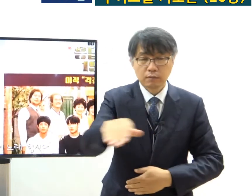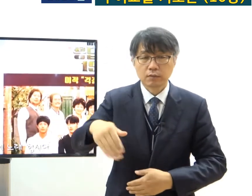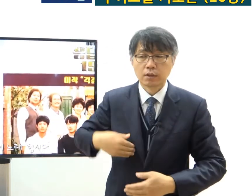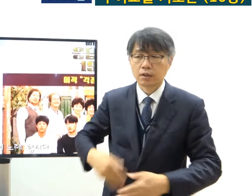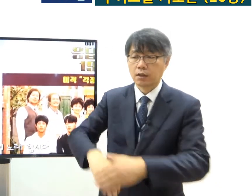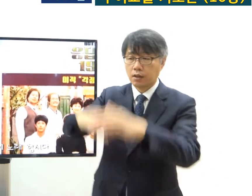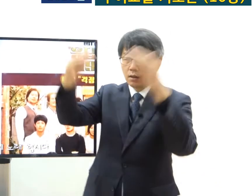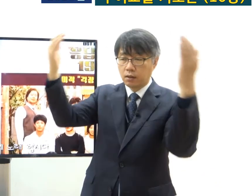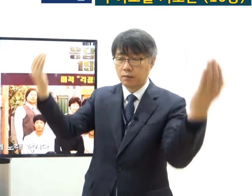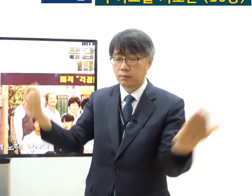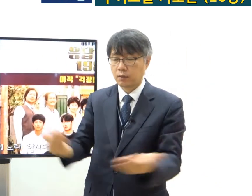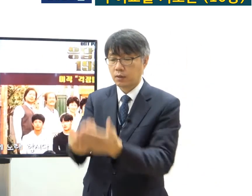우리가 함께